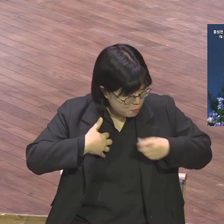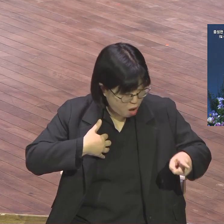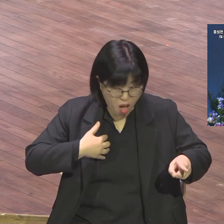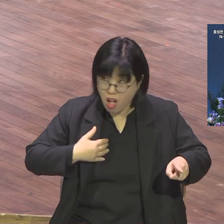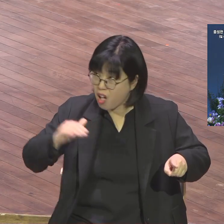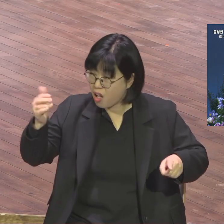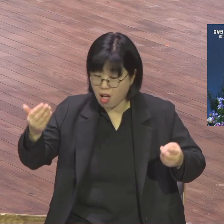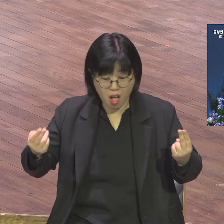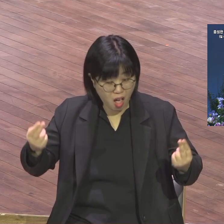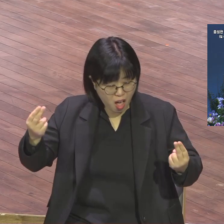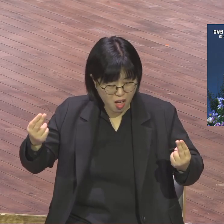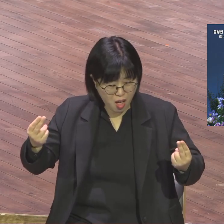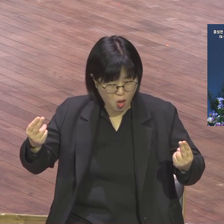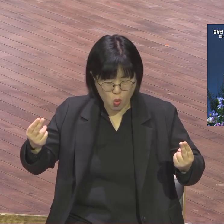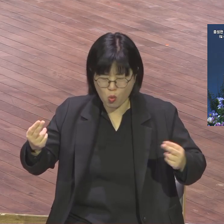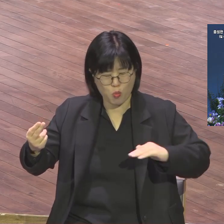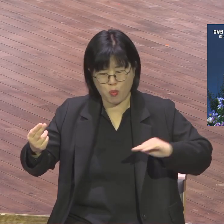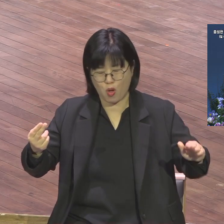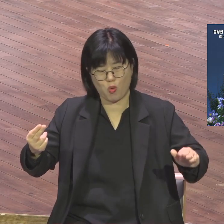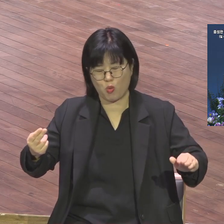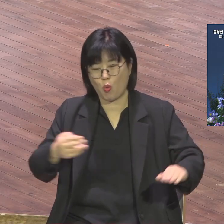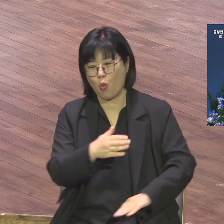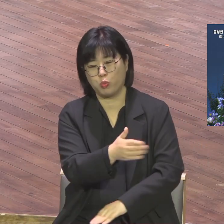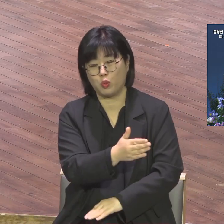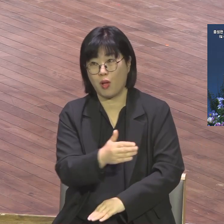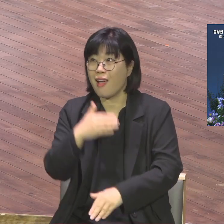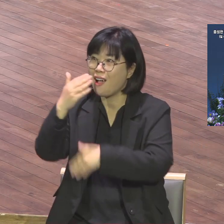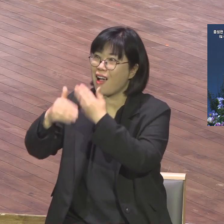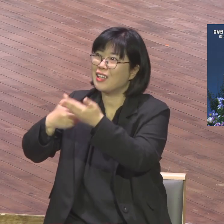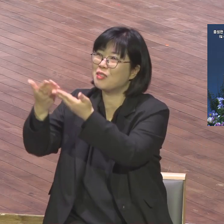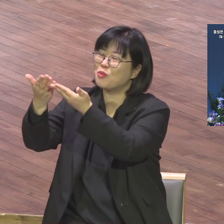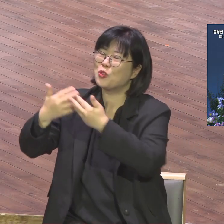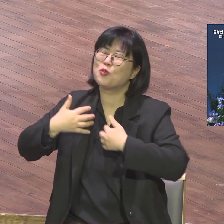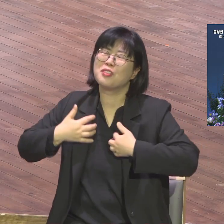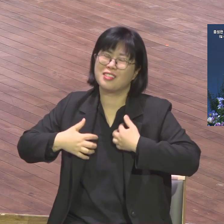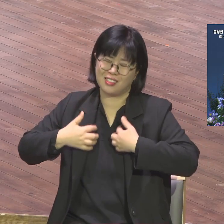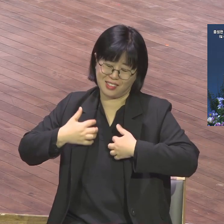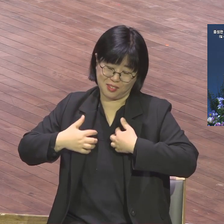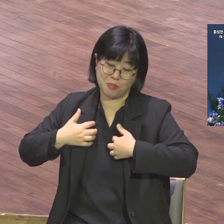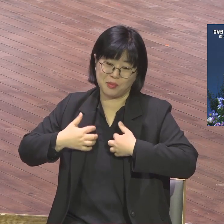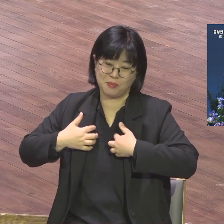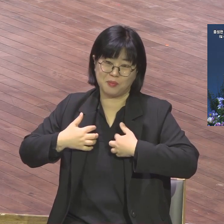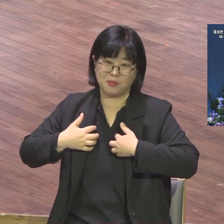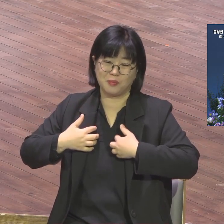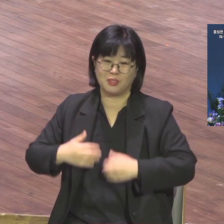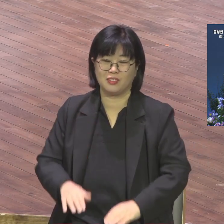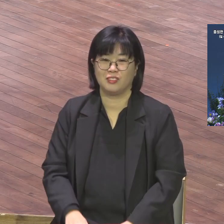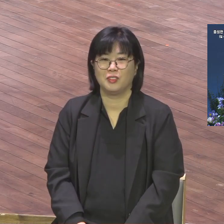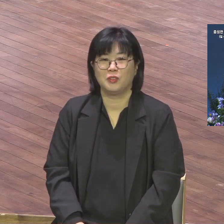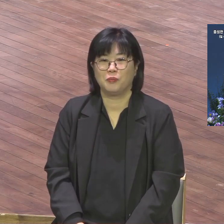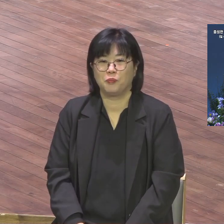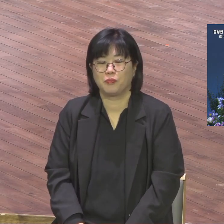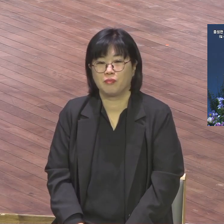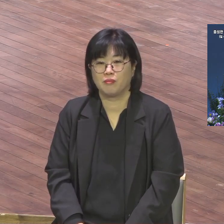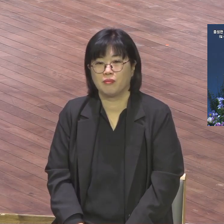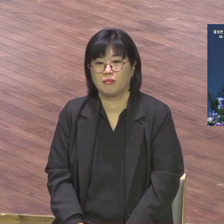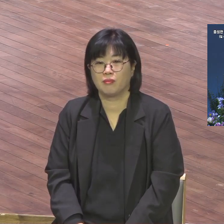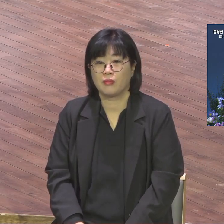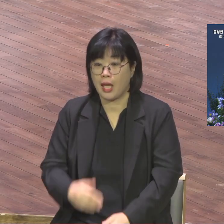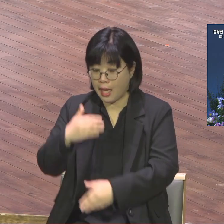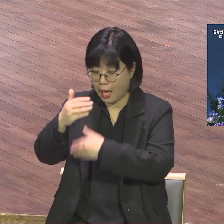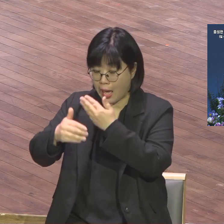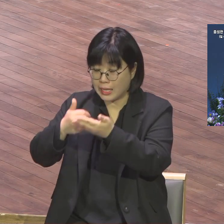이 사도 바울은 빌립보서를 마무리하면서 풍성한 기쁨의 삶에 대해서 강조를 하고